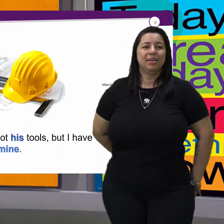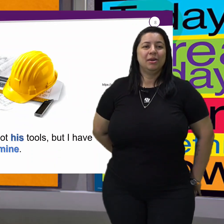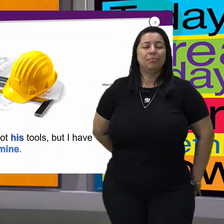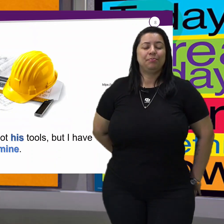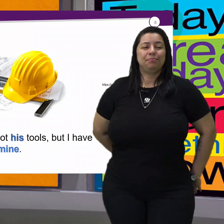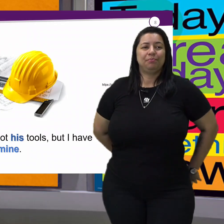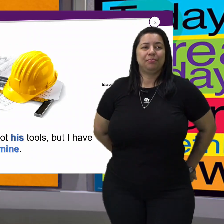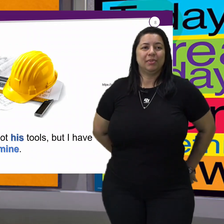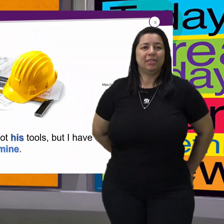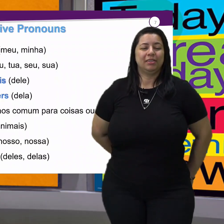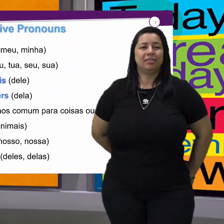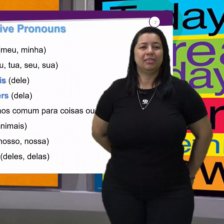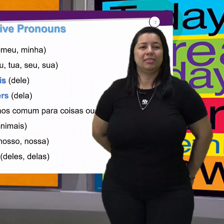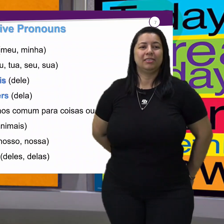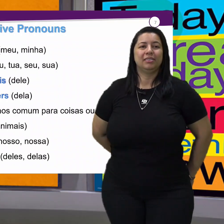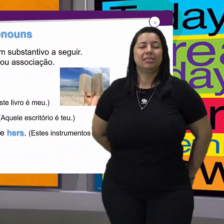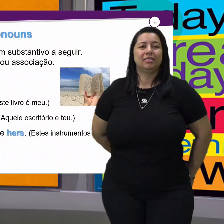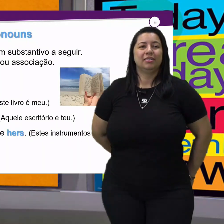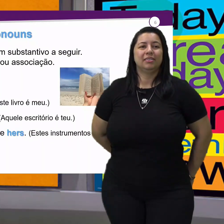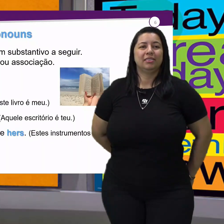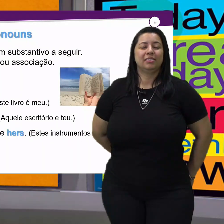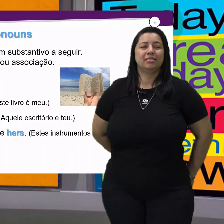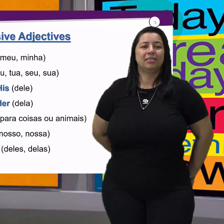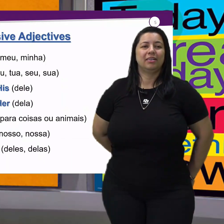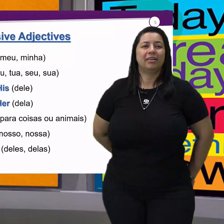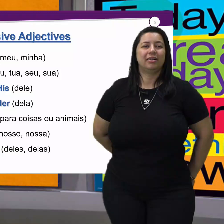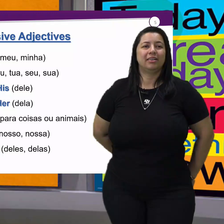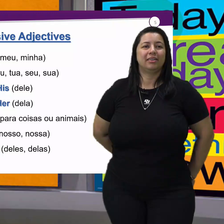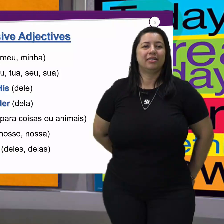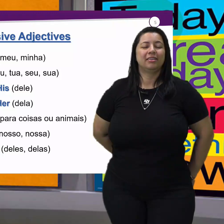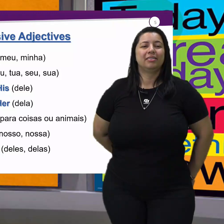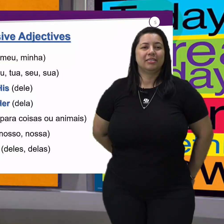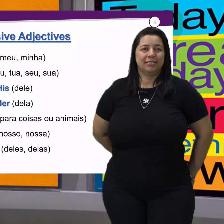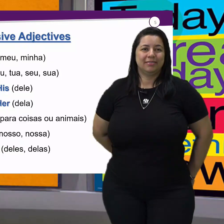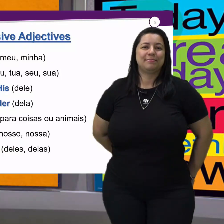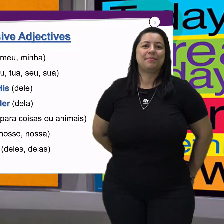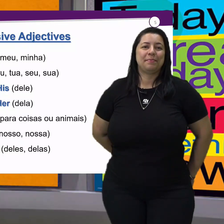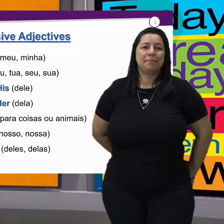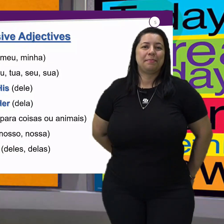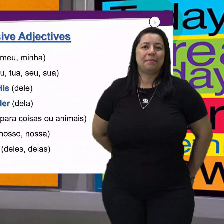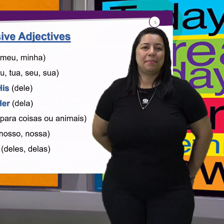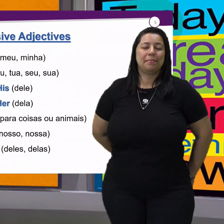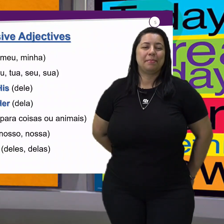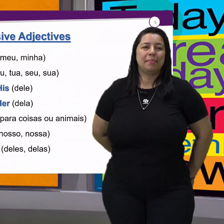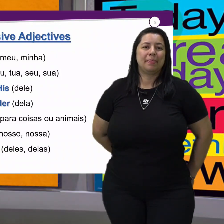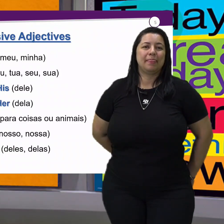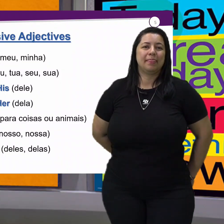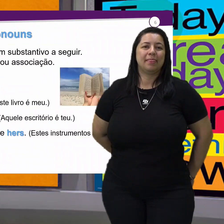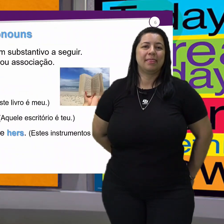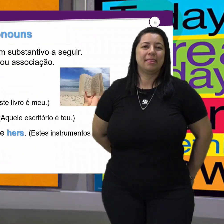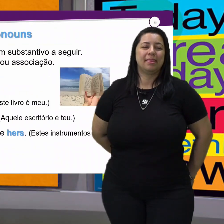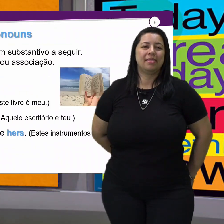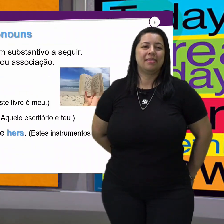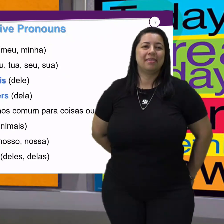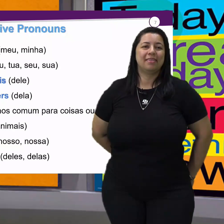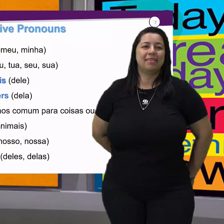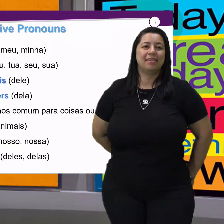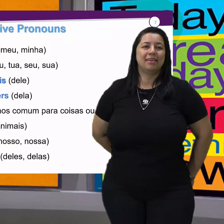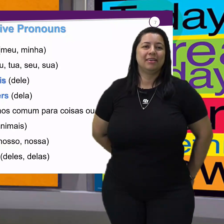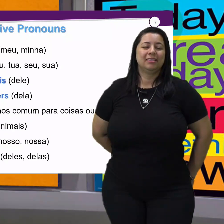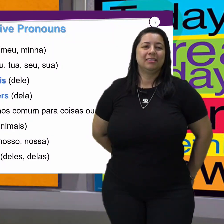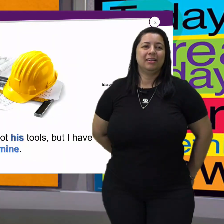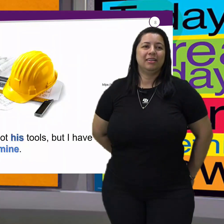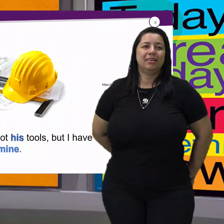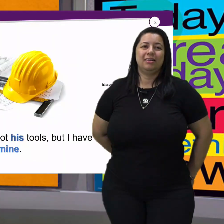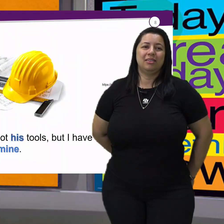tools. My tools. Aí eu usaria esse my aqui, né, esse my tools. Porque eu estaria usando adjetivo possessivo, porque eu estou falando da